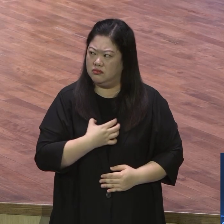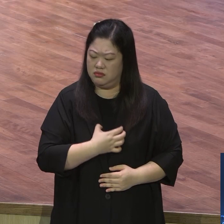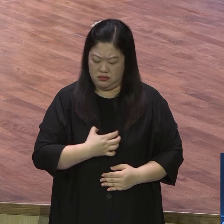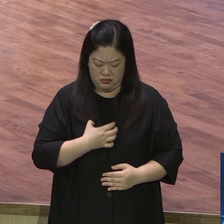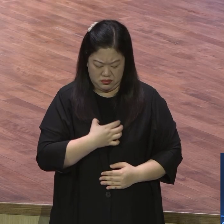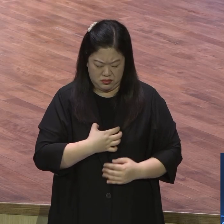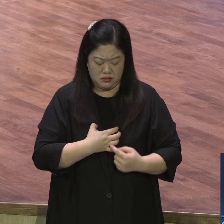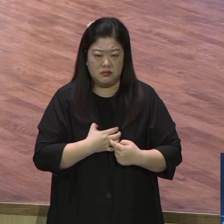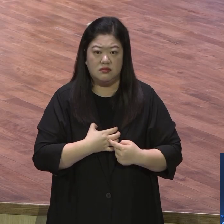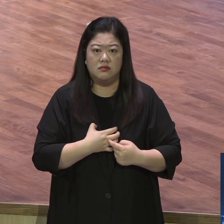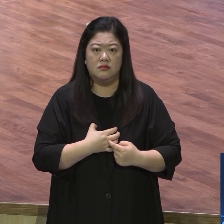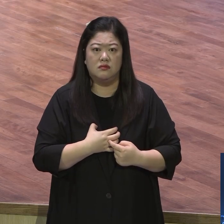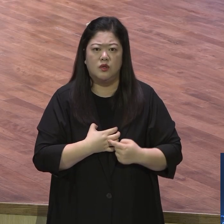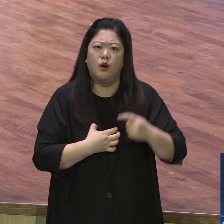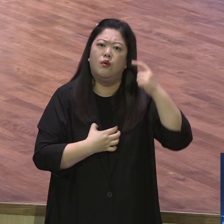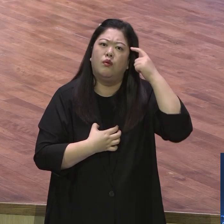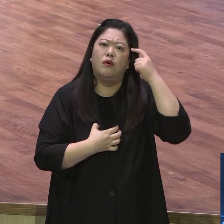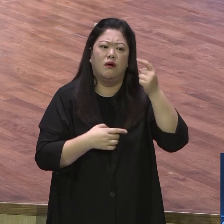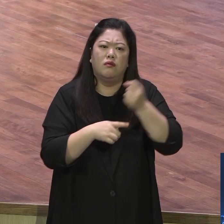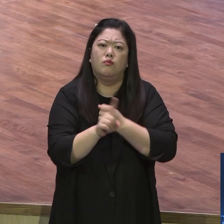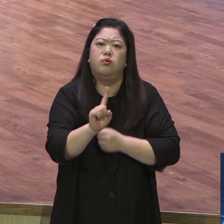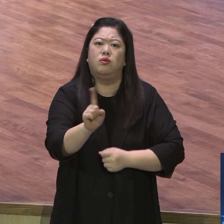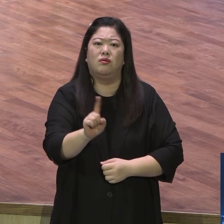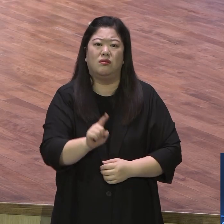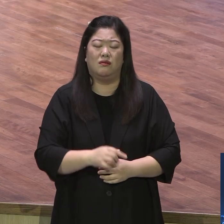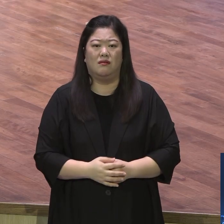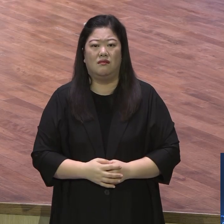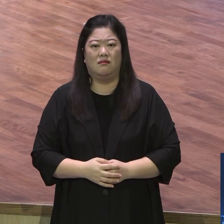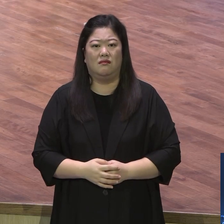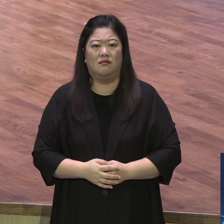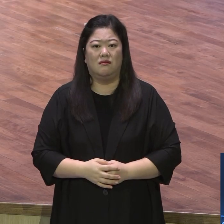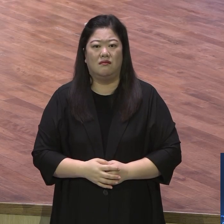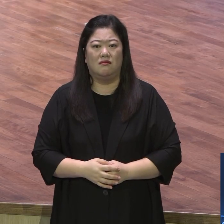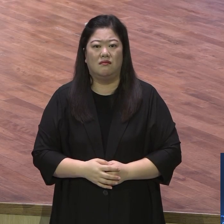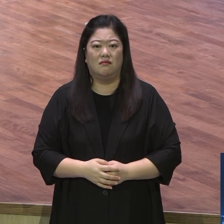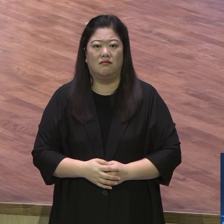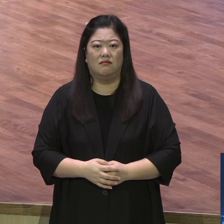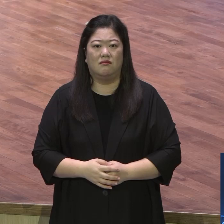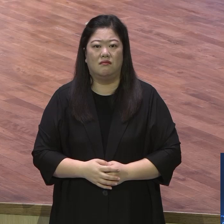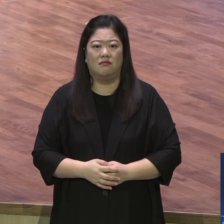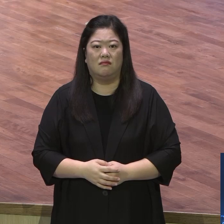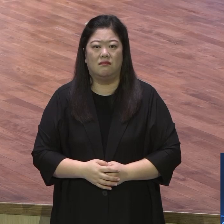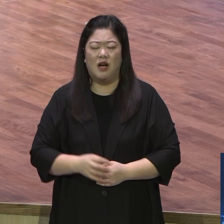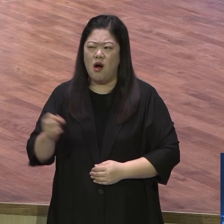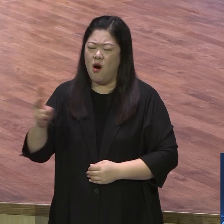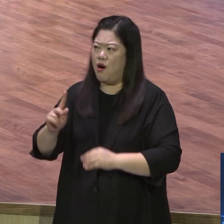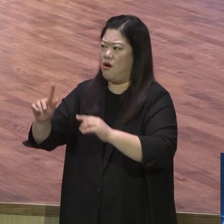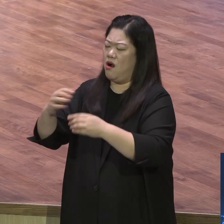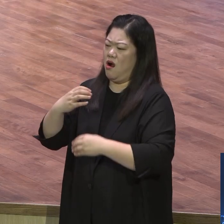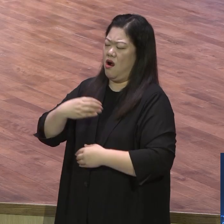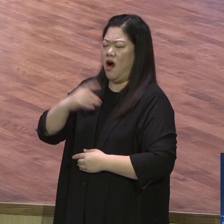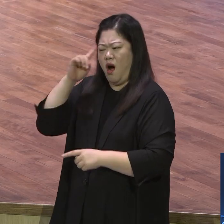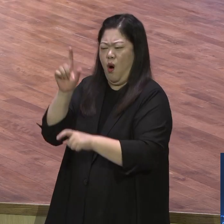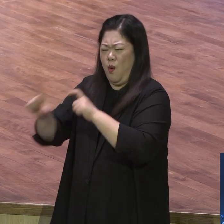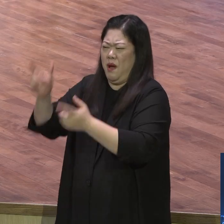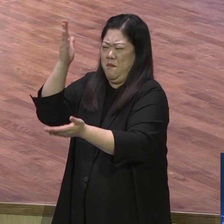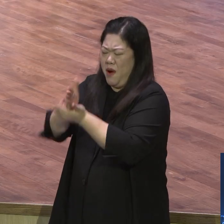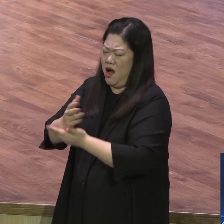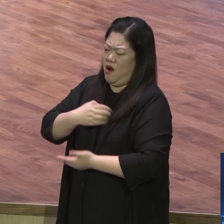어두움에 사단에게 속느냐 왜 물질에 사로잡혀가지고 정정,